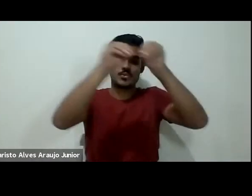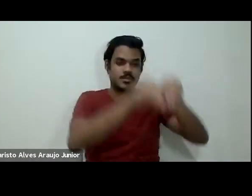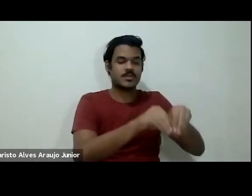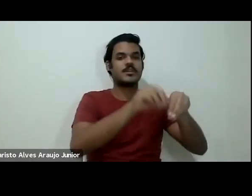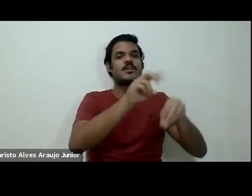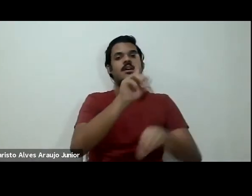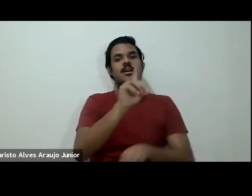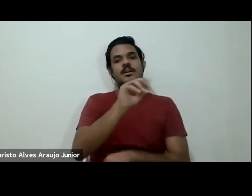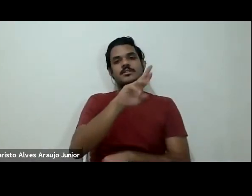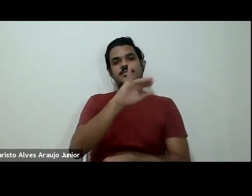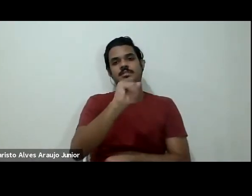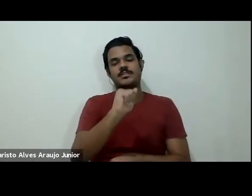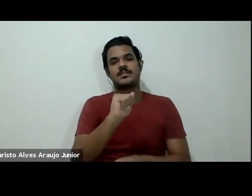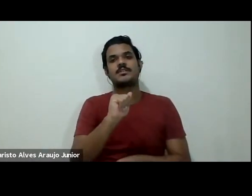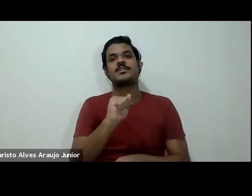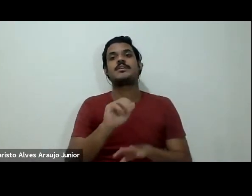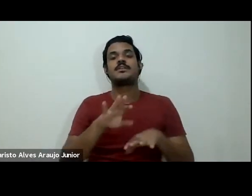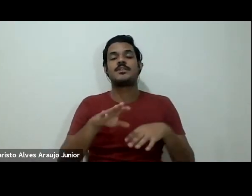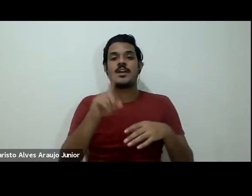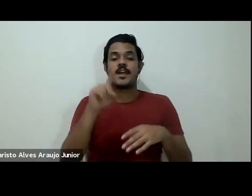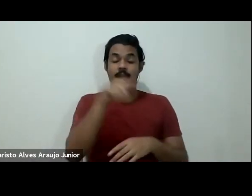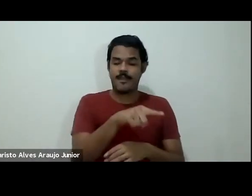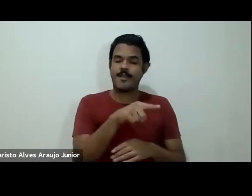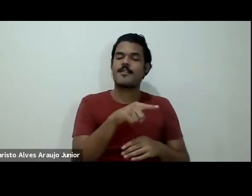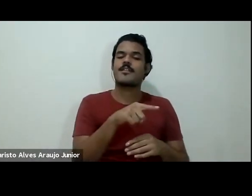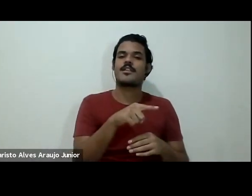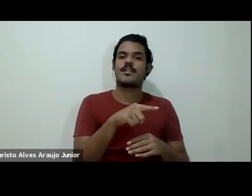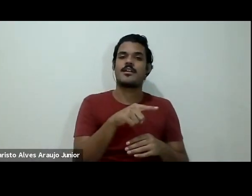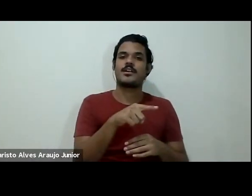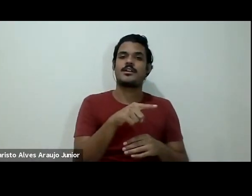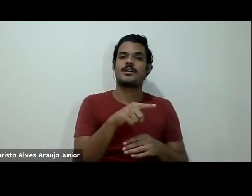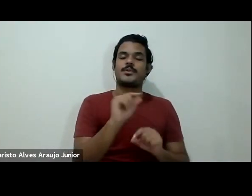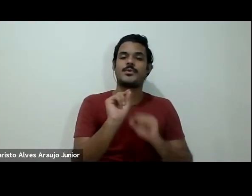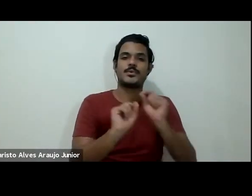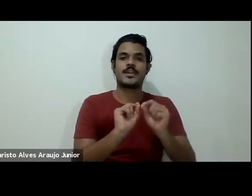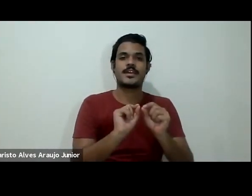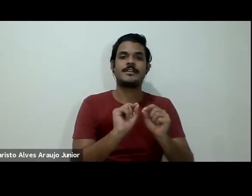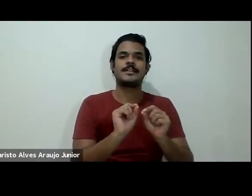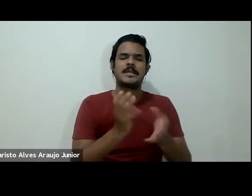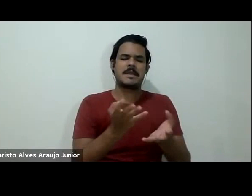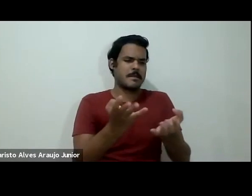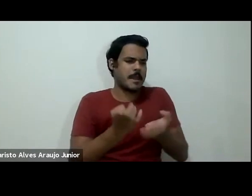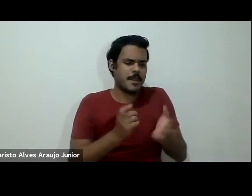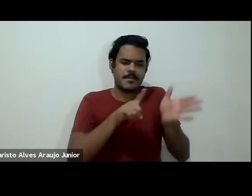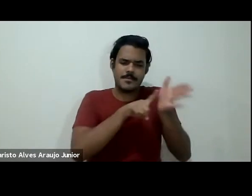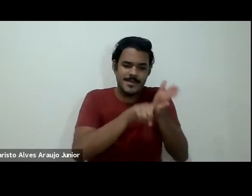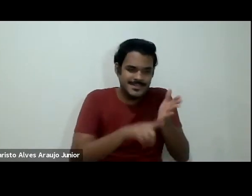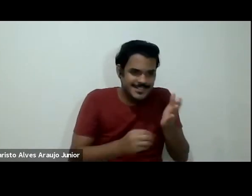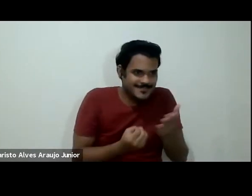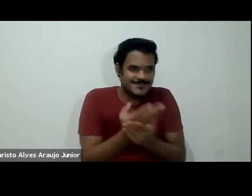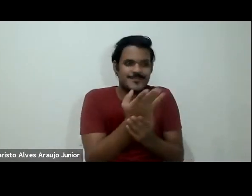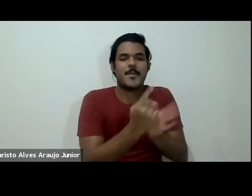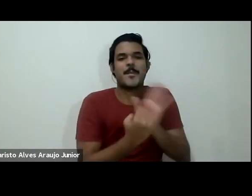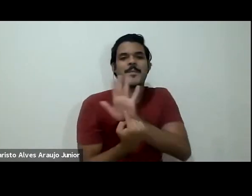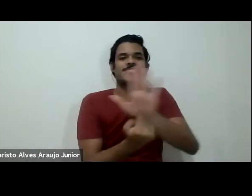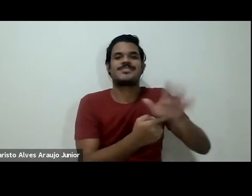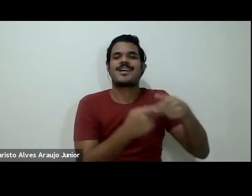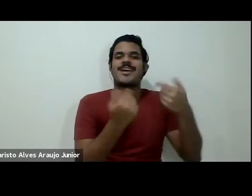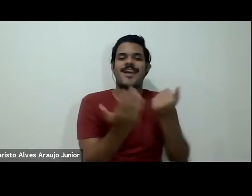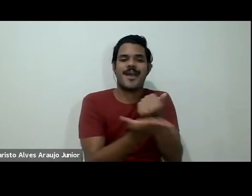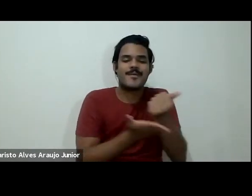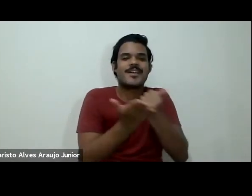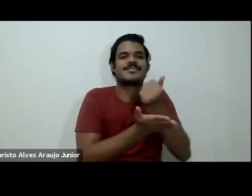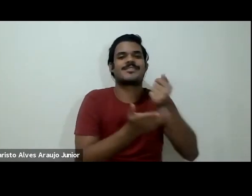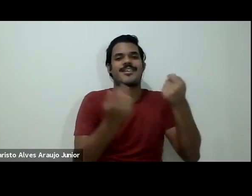Valdíria, pois foi iniciativa dela e ela que trouxe essa pesquisa tão linda e essa necessidade